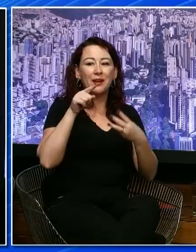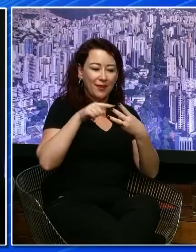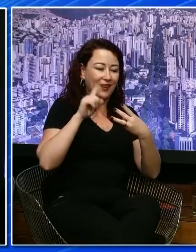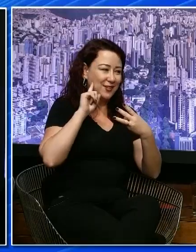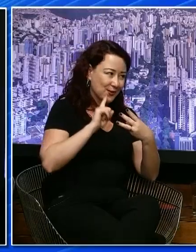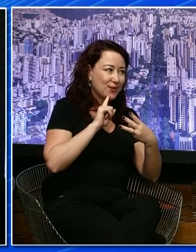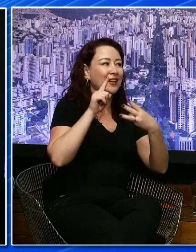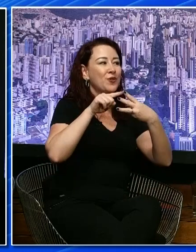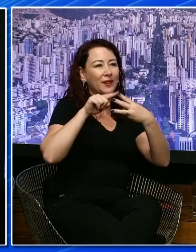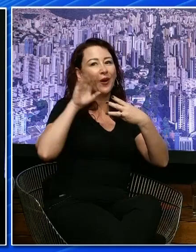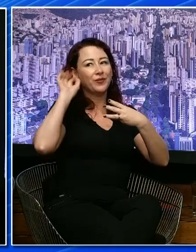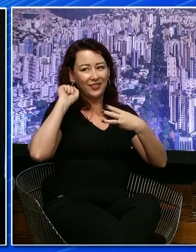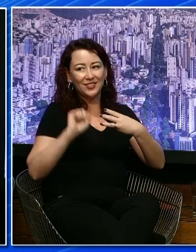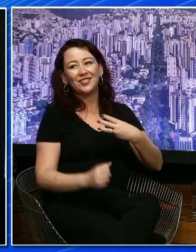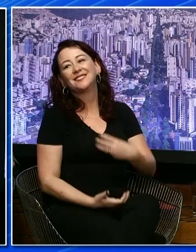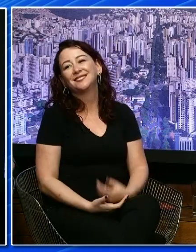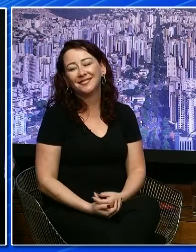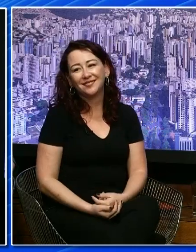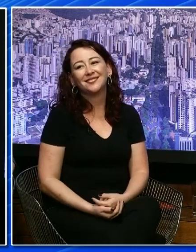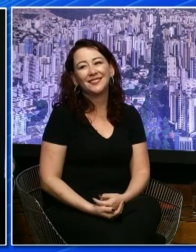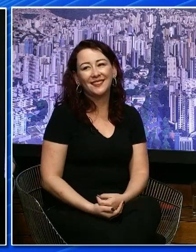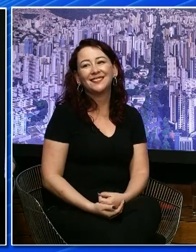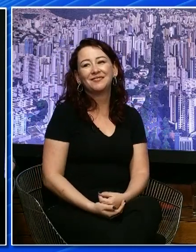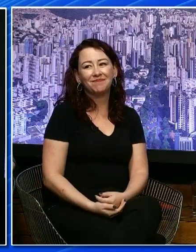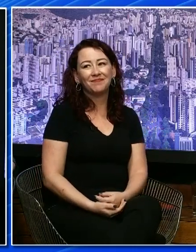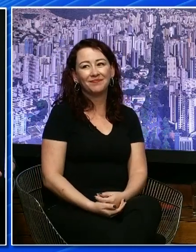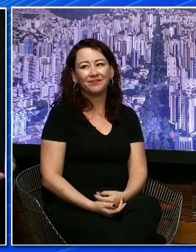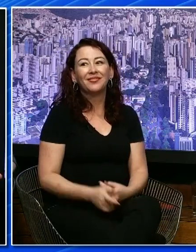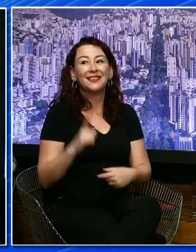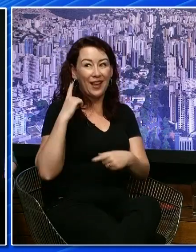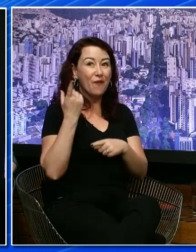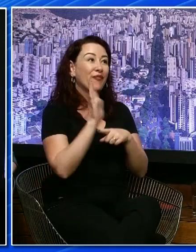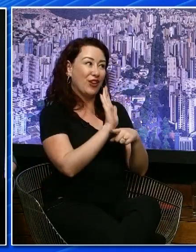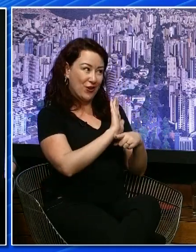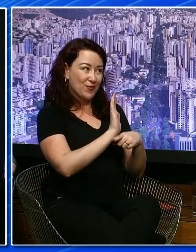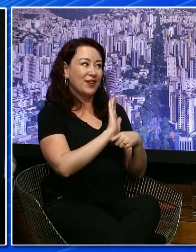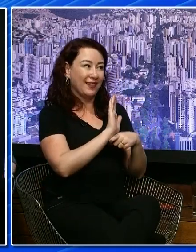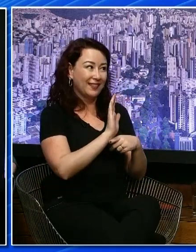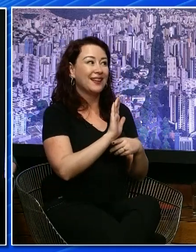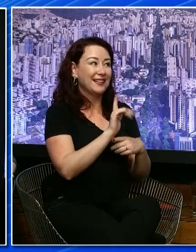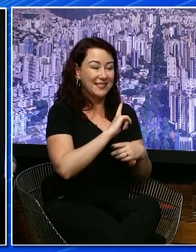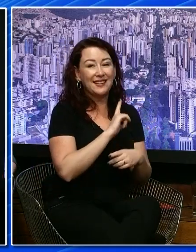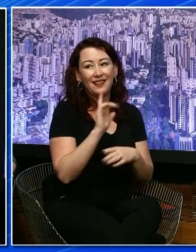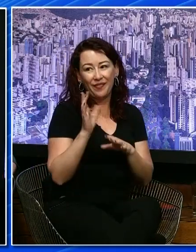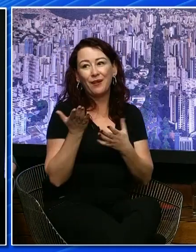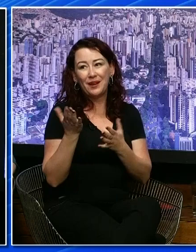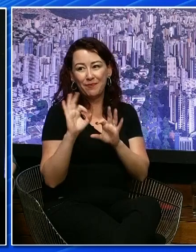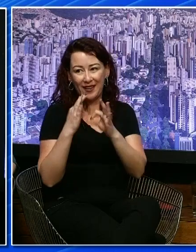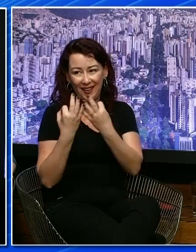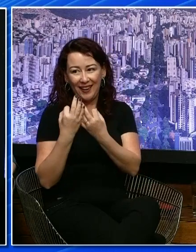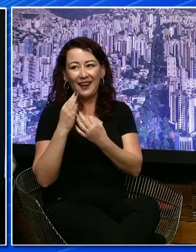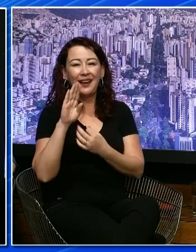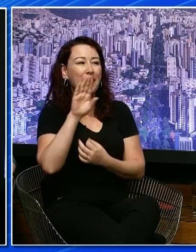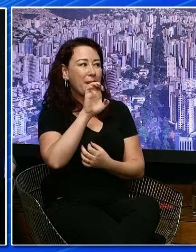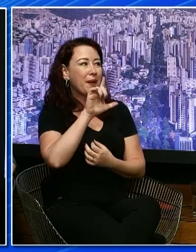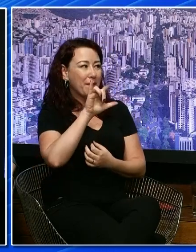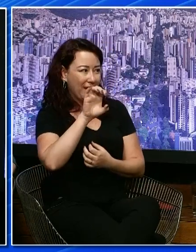uma irmã que é surda e uma que é ouvinte. É. Tem um filme, né? Um filme francês, inclusive, Sim, que é a família Bélier. Bélier, isso.